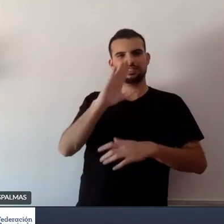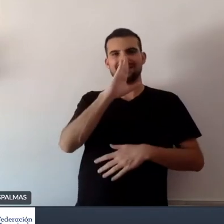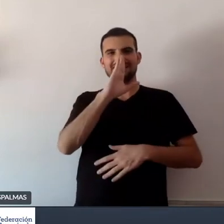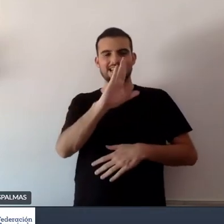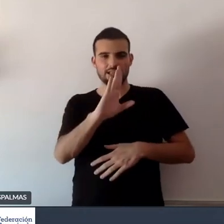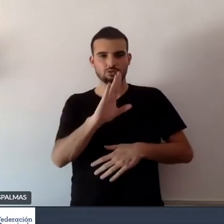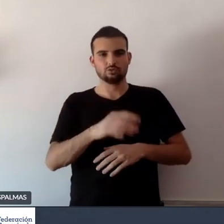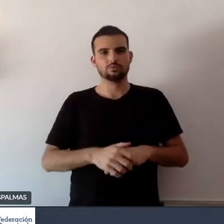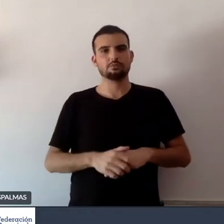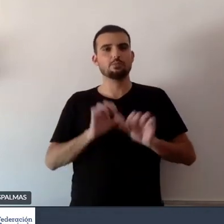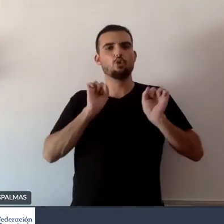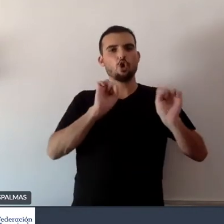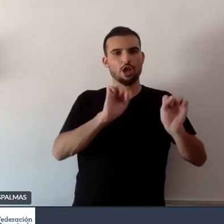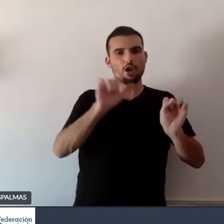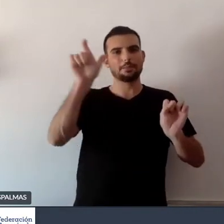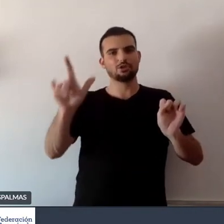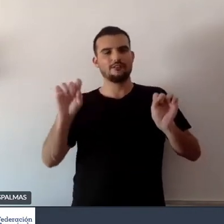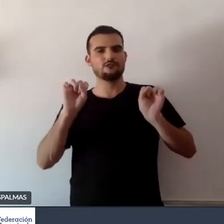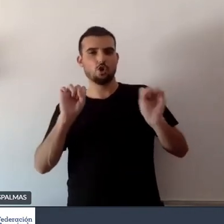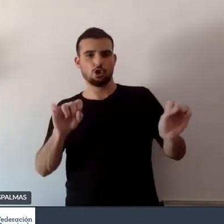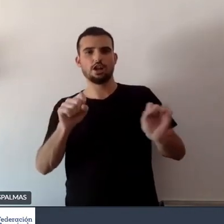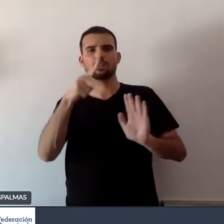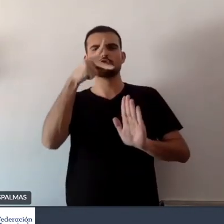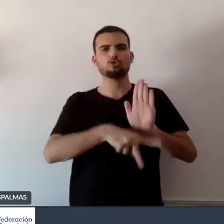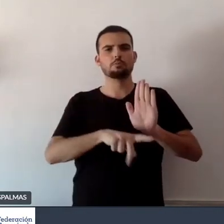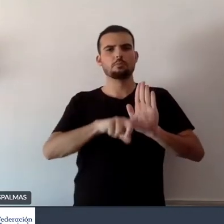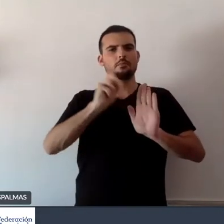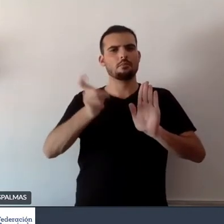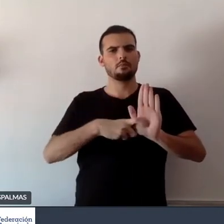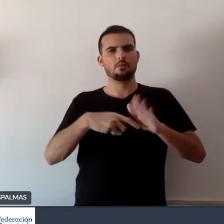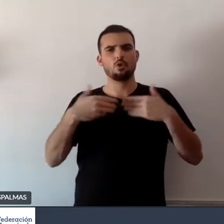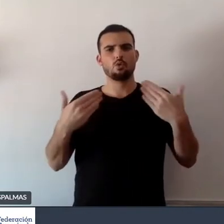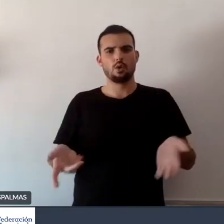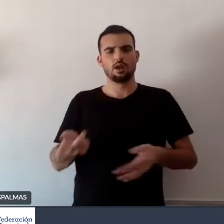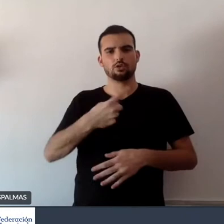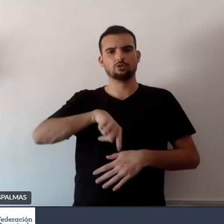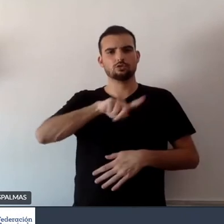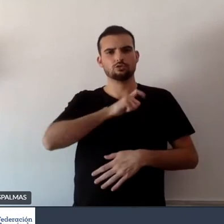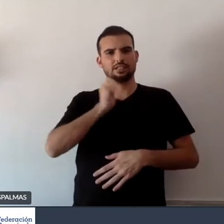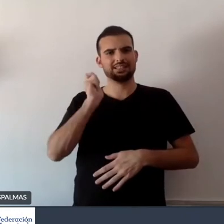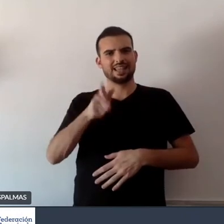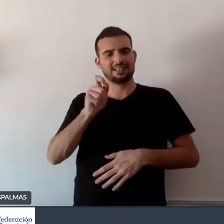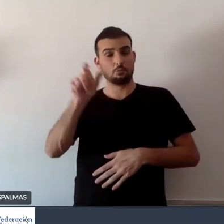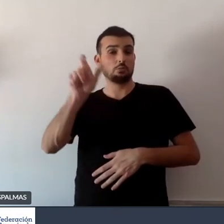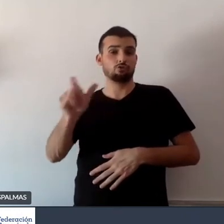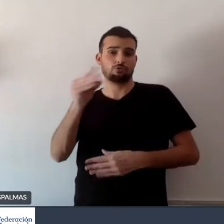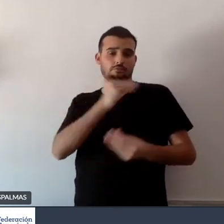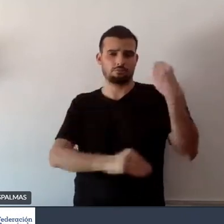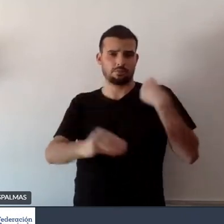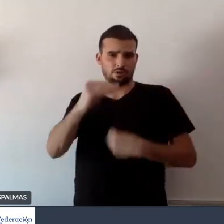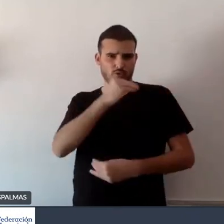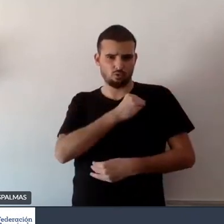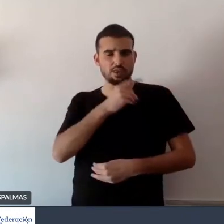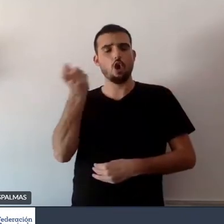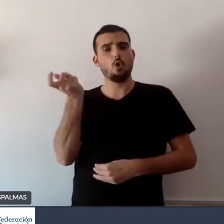bloqueador. ¿Cuál es la norma aquí? Muchas veces nos planteamos, o muchas veces me plantean entrenadores,